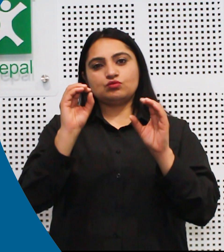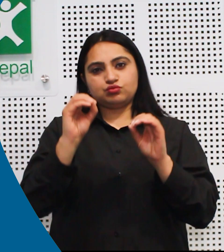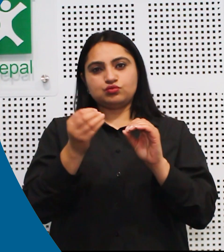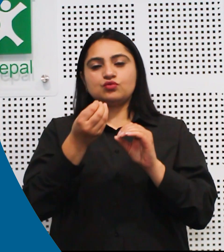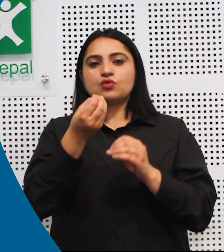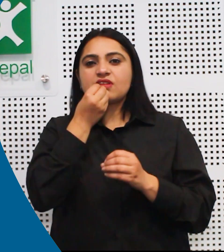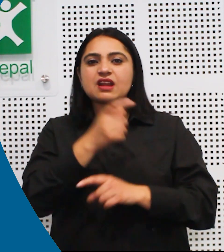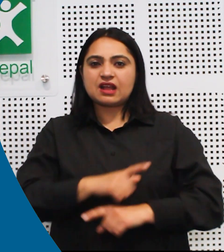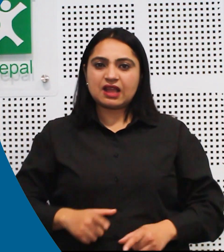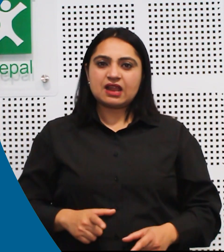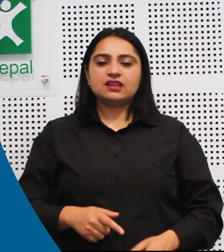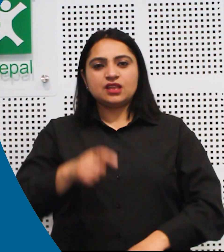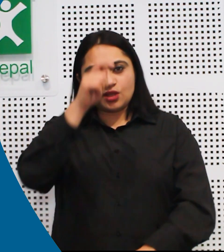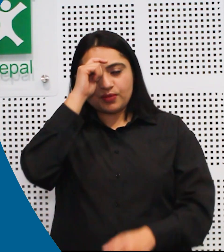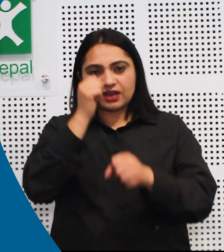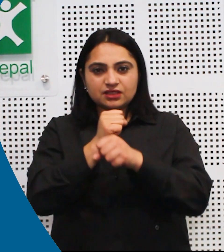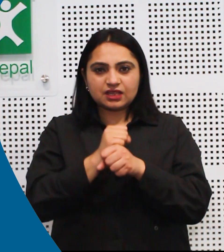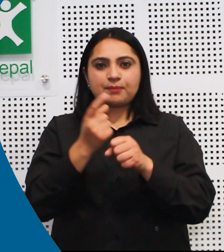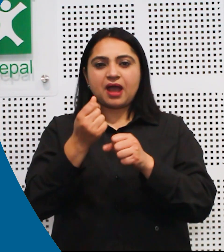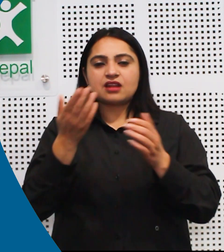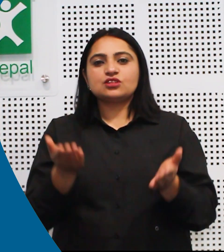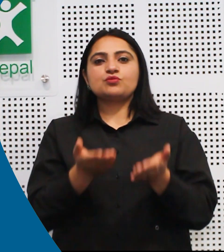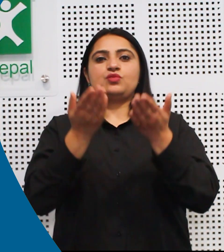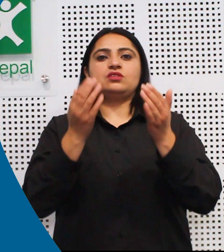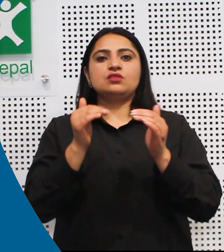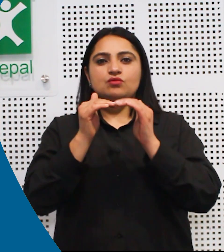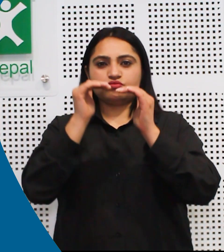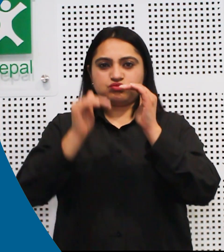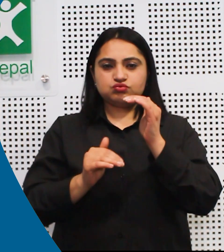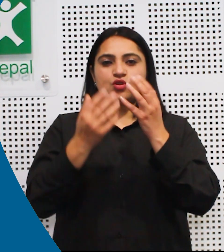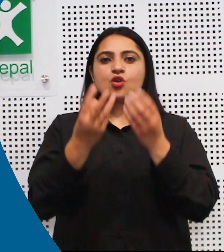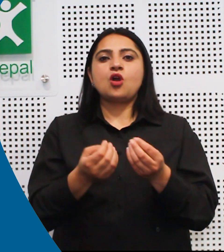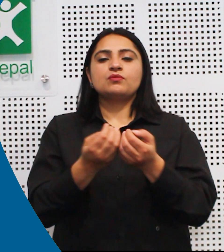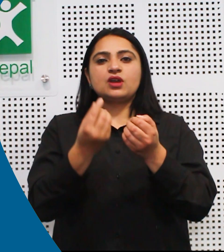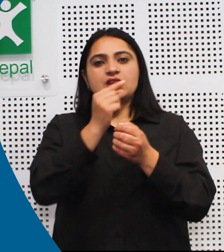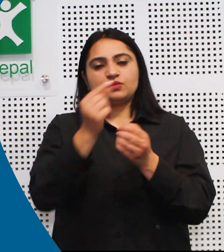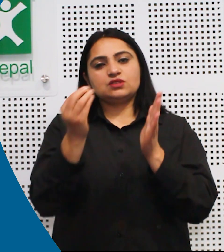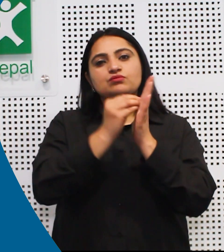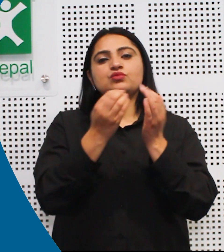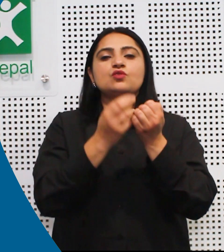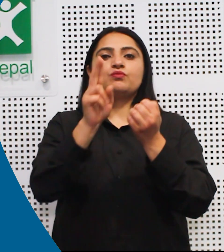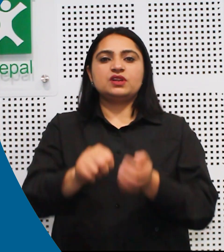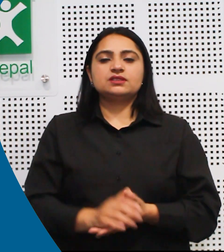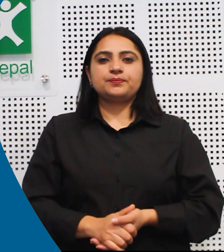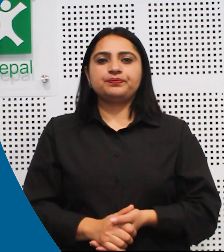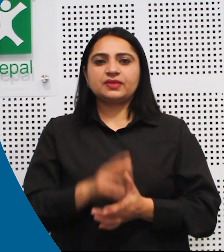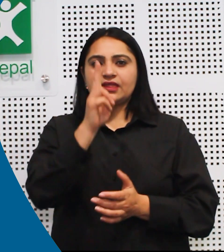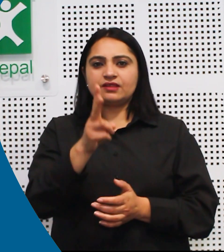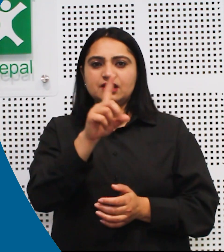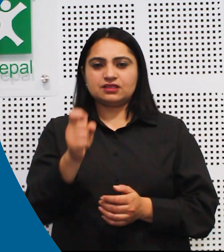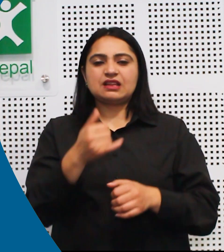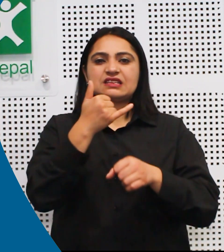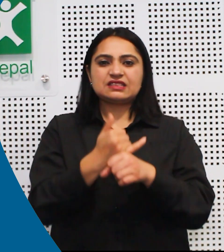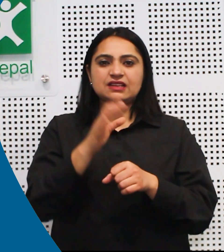भोकमरी, मर्यादित काम तथा आर्थिक वृद्धि र असमानता न्यूनीकरण गर्ने विषय समावेश गर्नुपर्दछ। त्यसका लागि